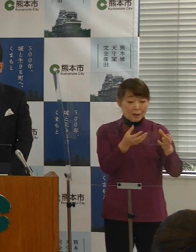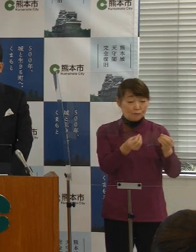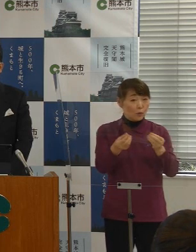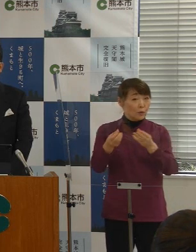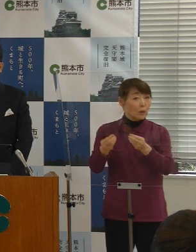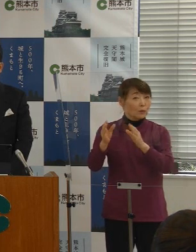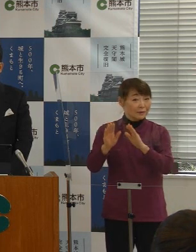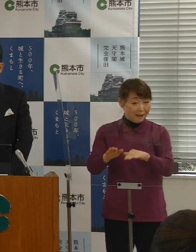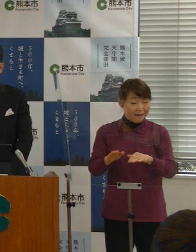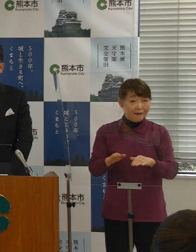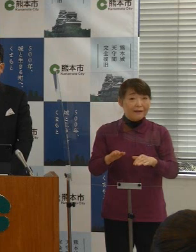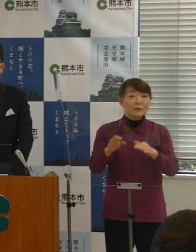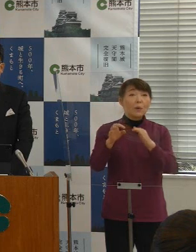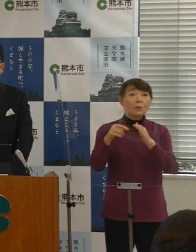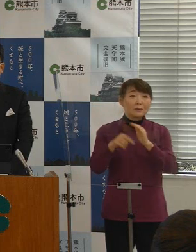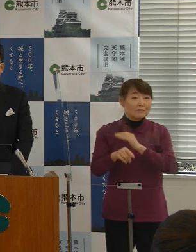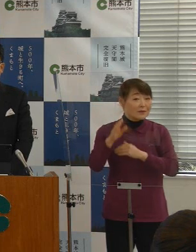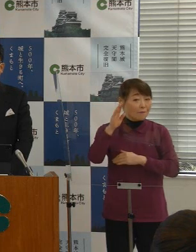ね、ここまで、